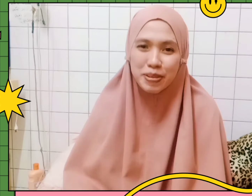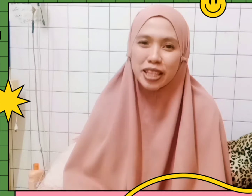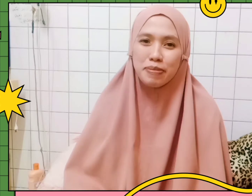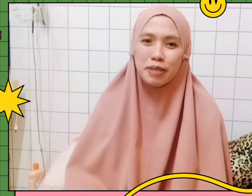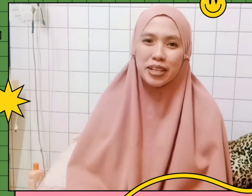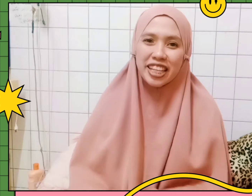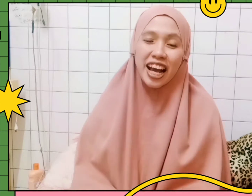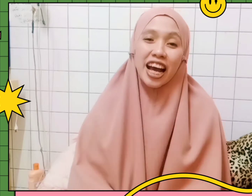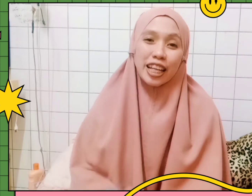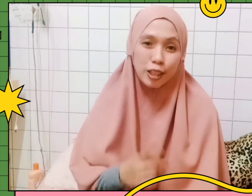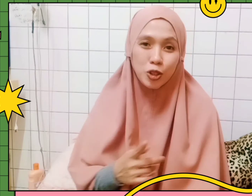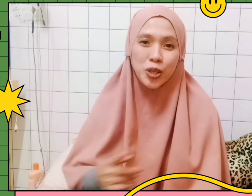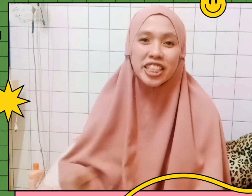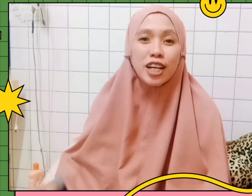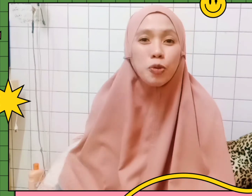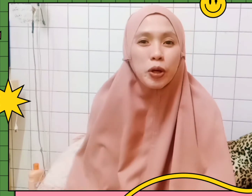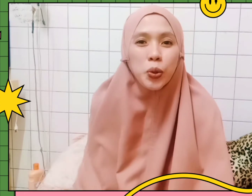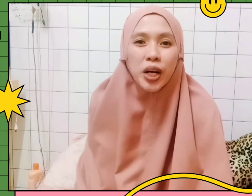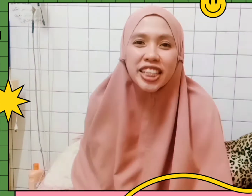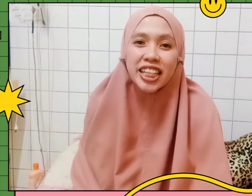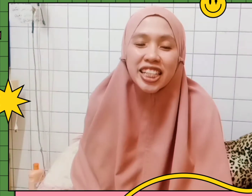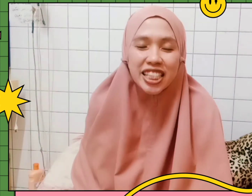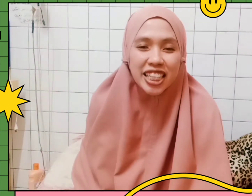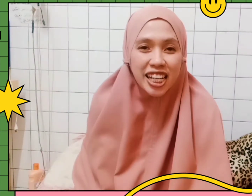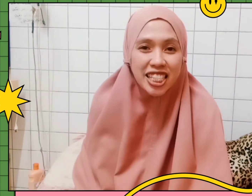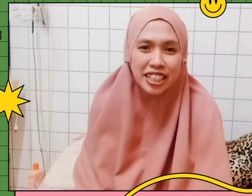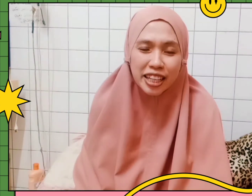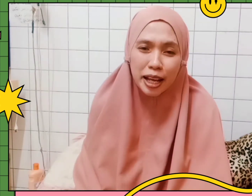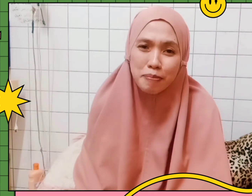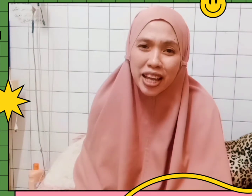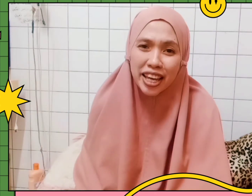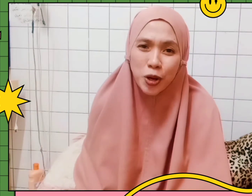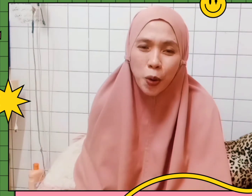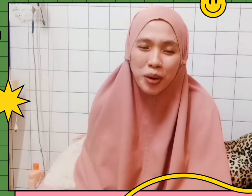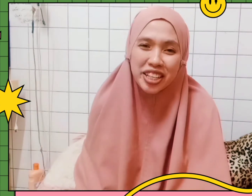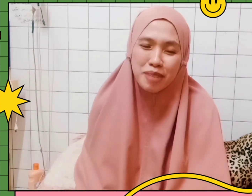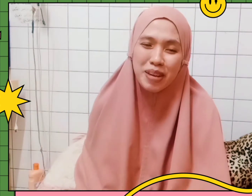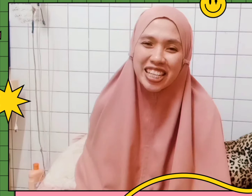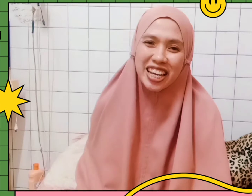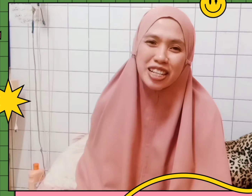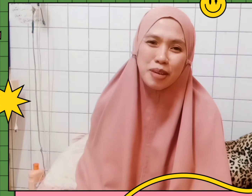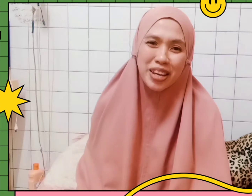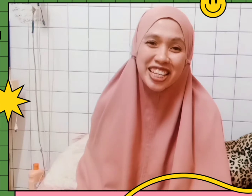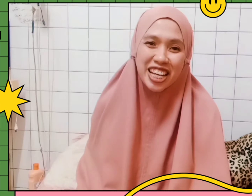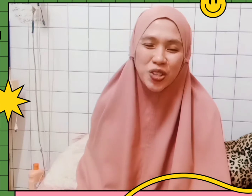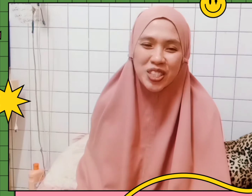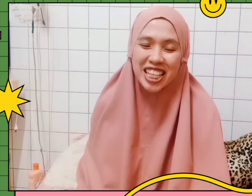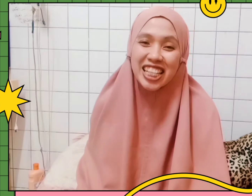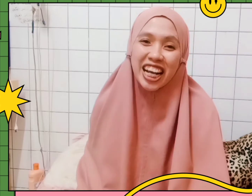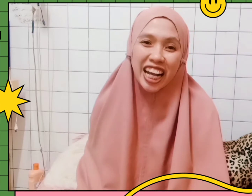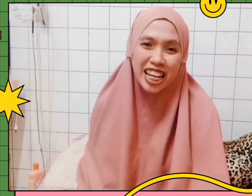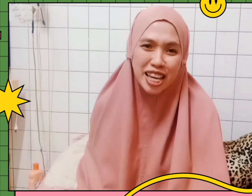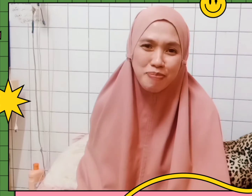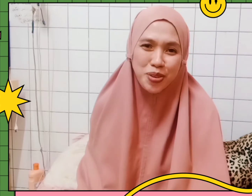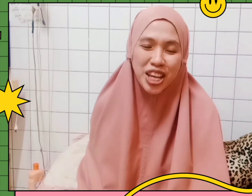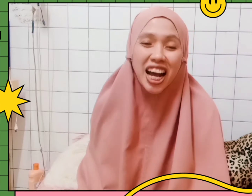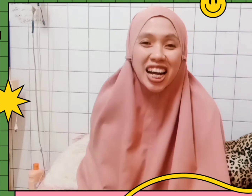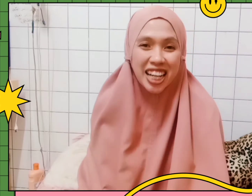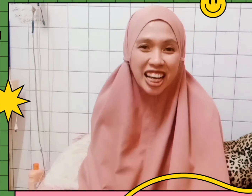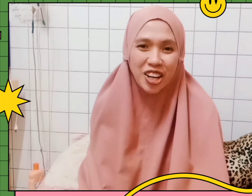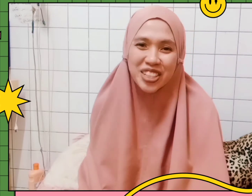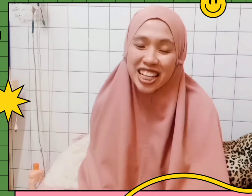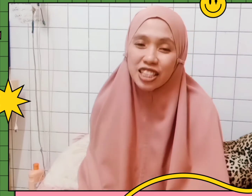isyarat sibi ya teman-teman ya. Terus juga jangan lupa dukungannya dengan cara subscribe, like, komen, dan bagikan ke media sosial yang kalian